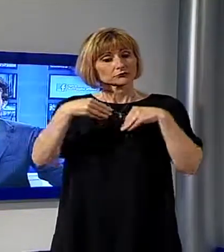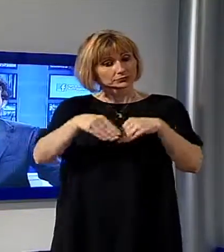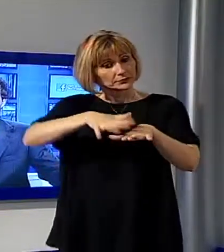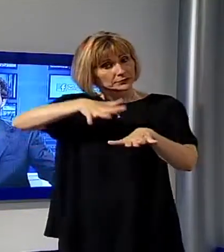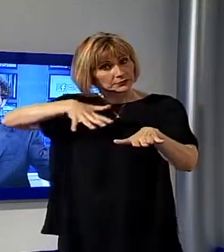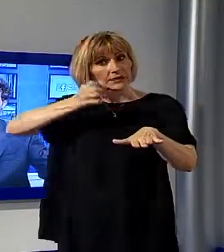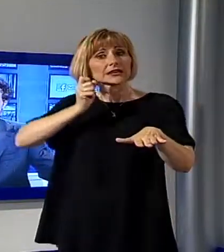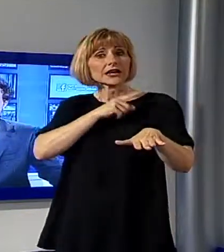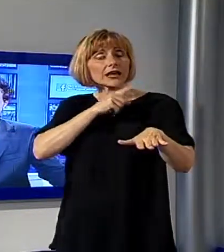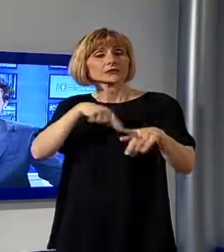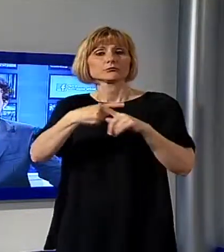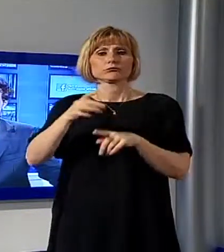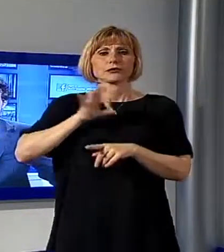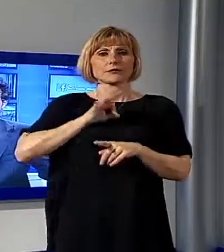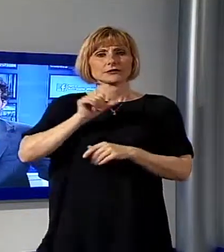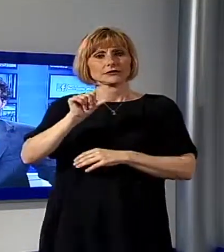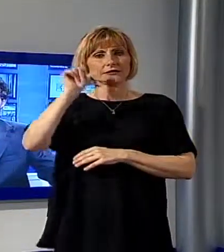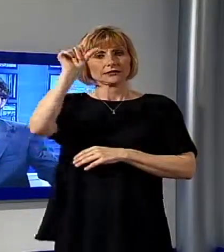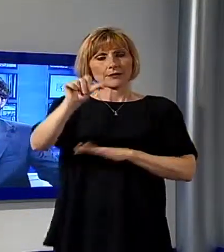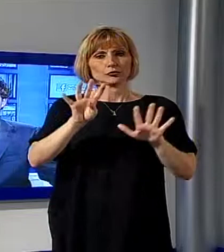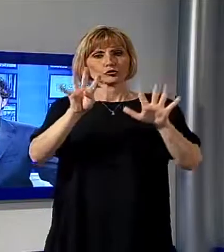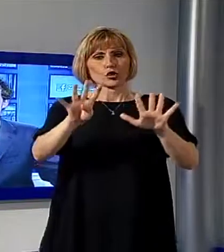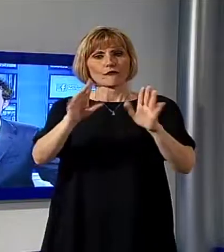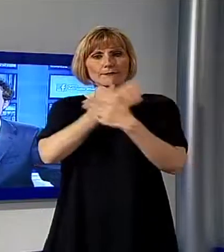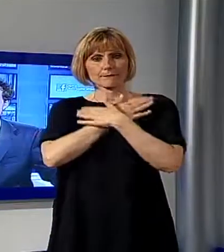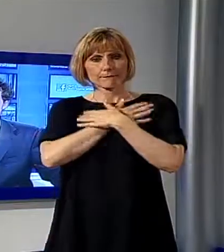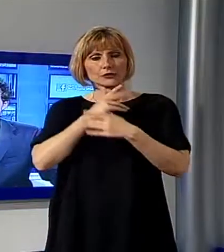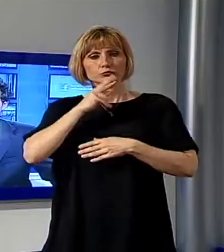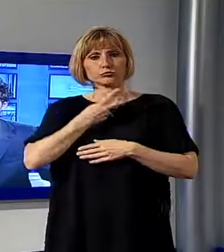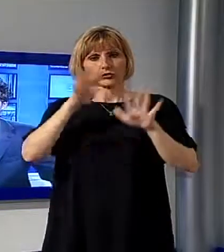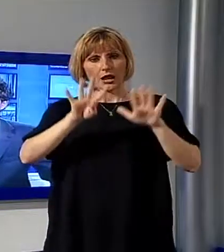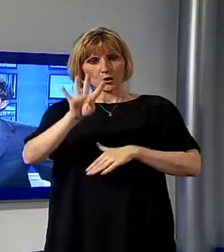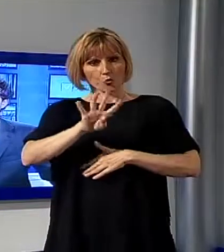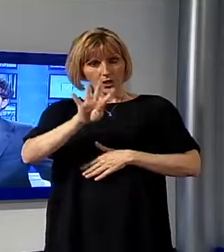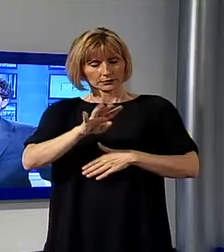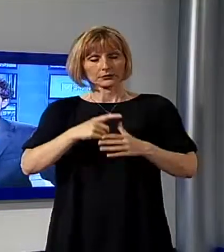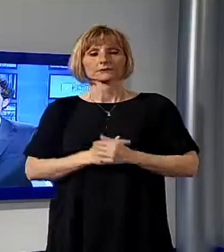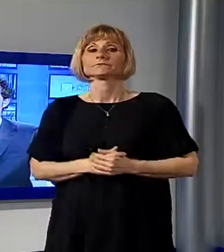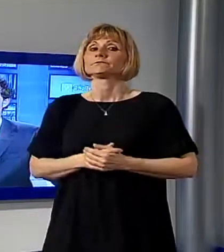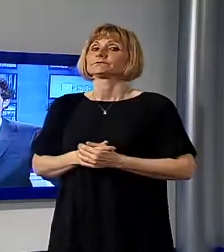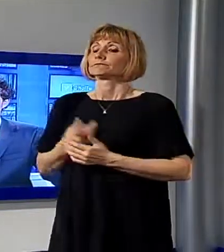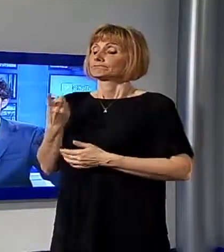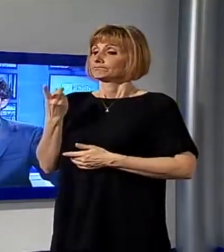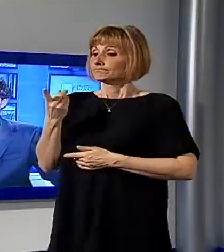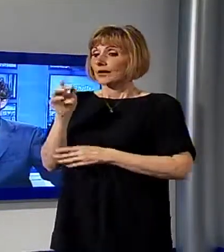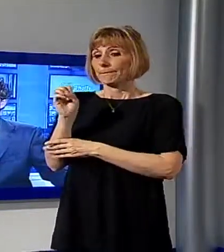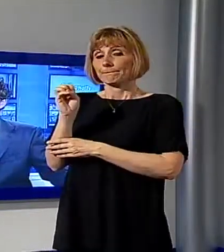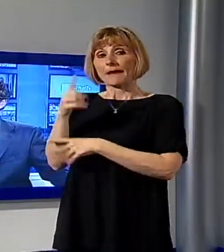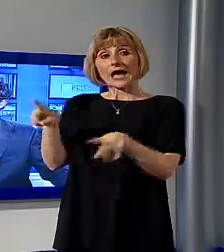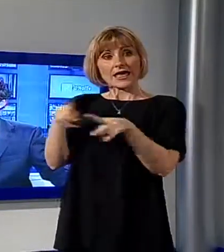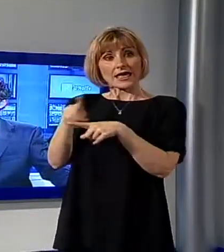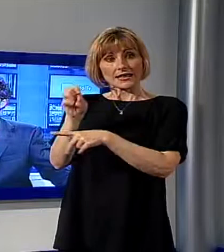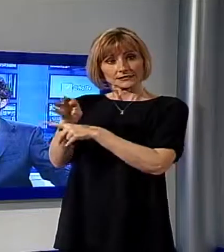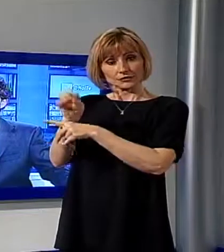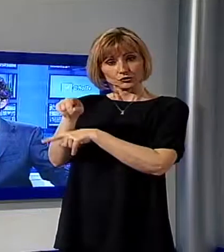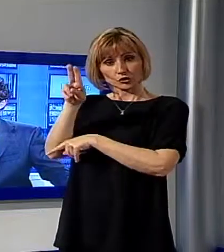gratuito, premiazione dei vincitori in programma sabato 9 maggio alle 16. E insomma, maestro, voi tanto spazio ai